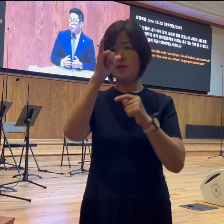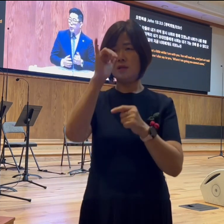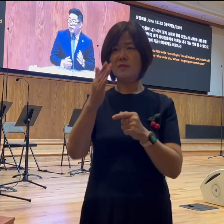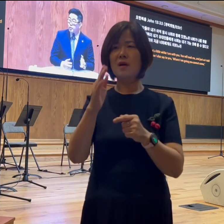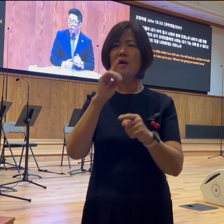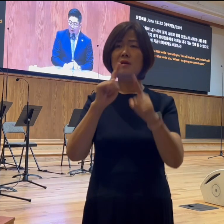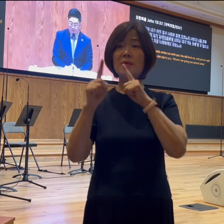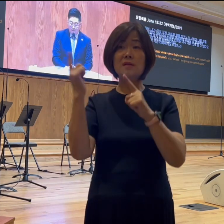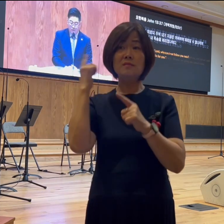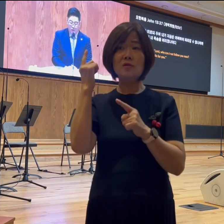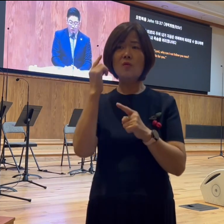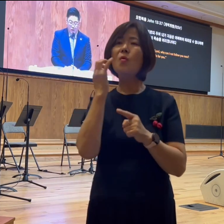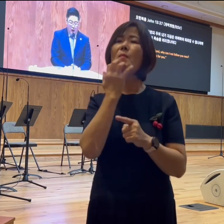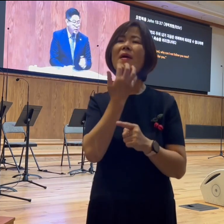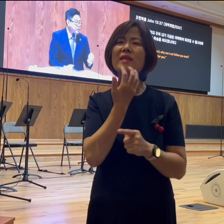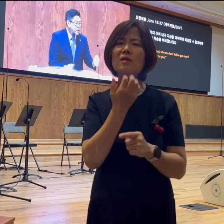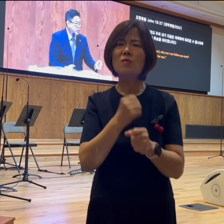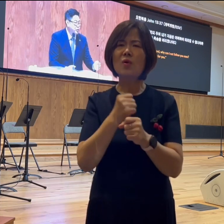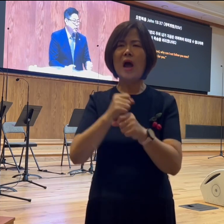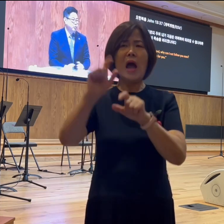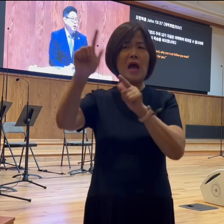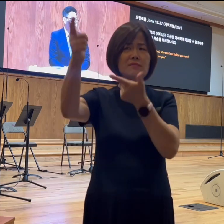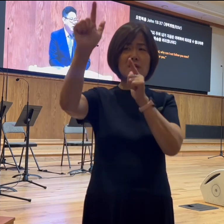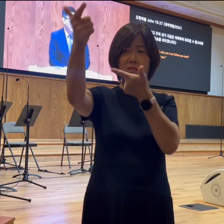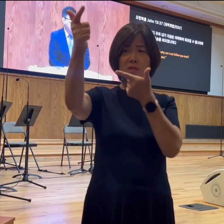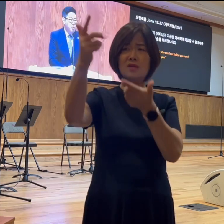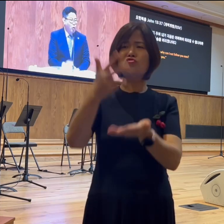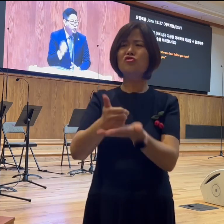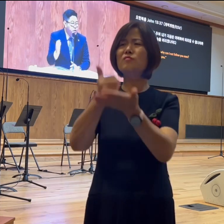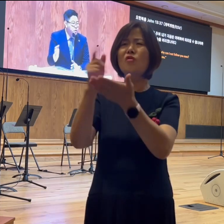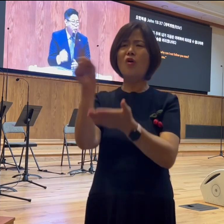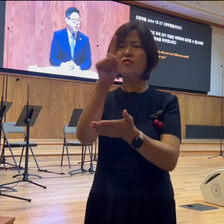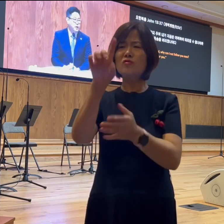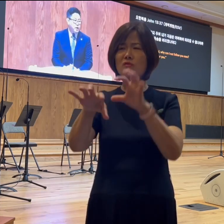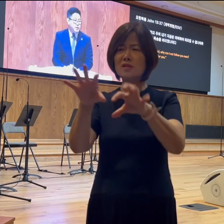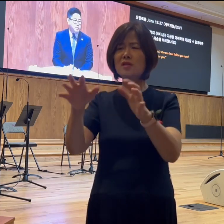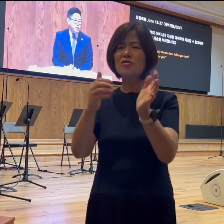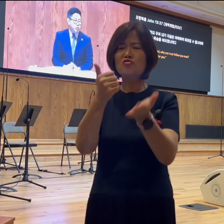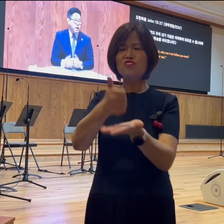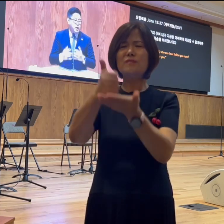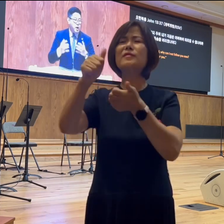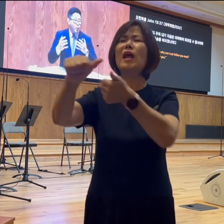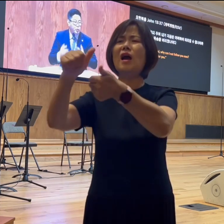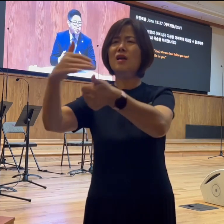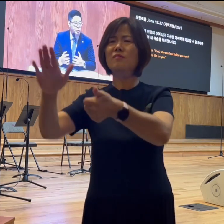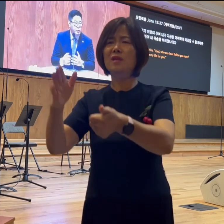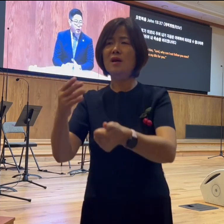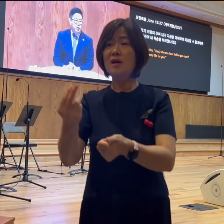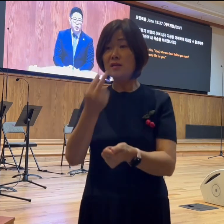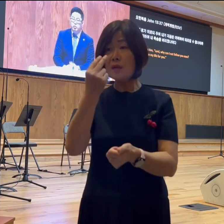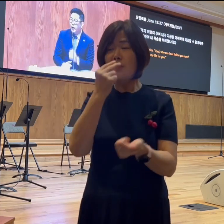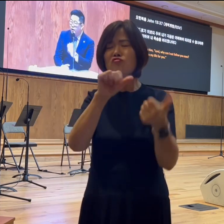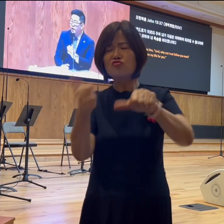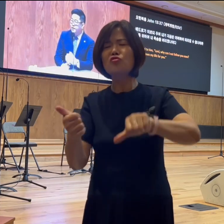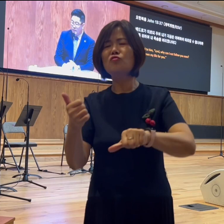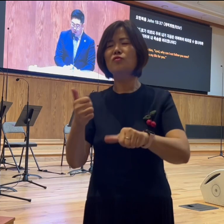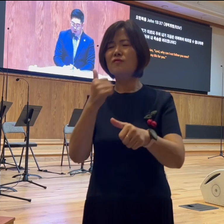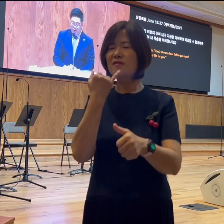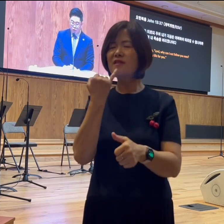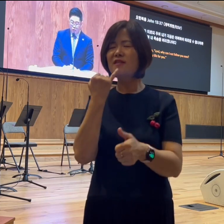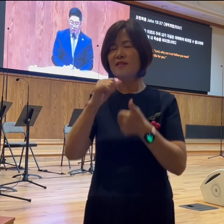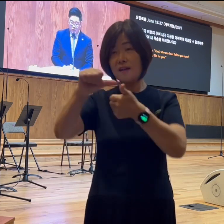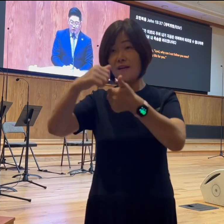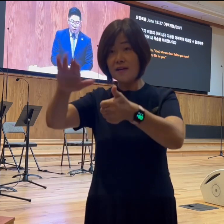듣고 베드로가 아닙니다 주님, 우리가 어딘들 못 따라가겠습니다, 우리가 목숨을 버리더라도 따라가겠습니다,